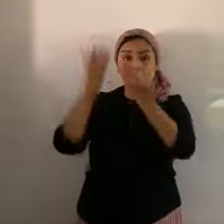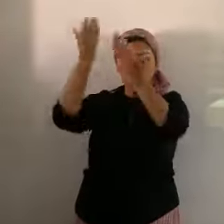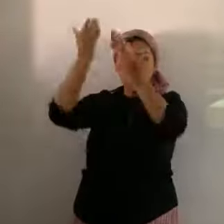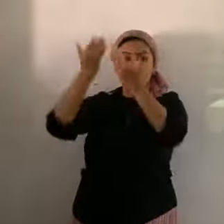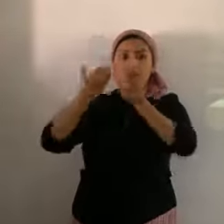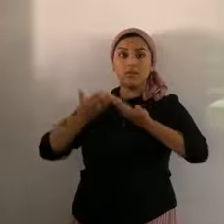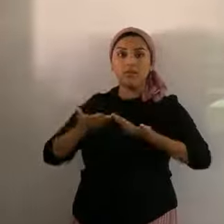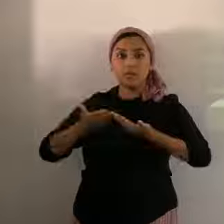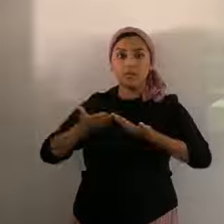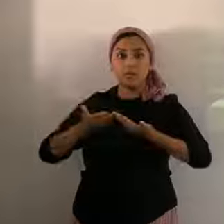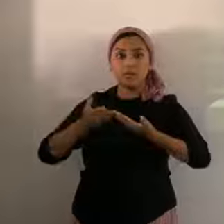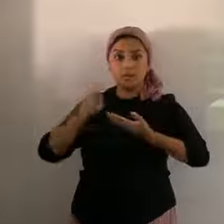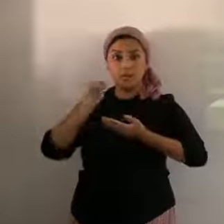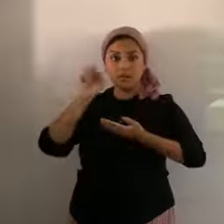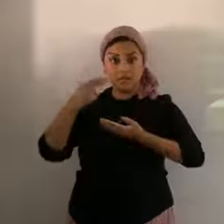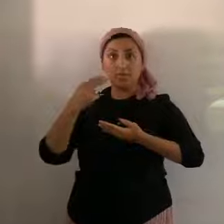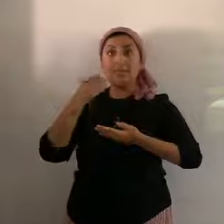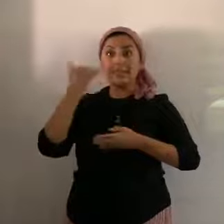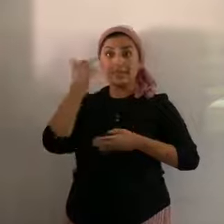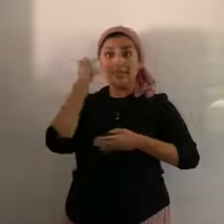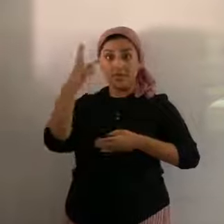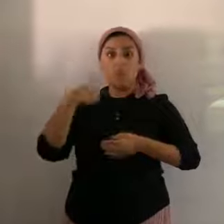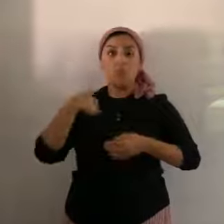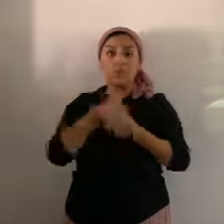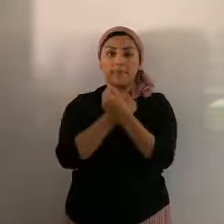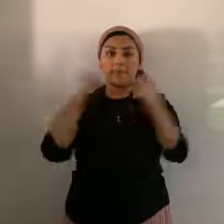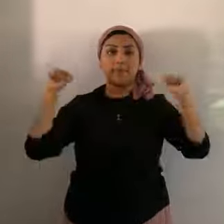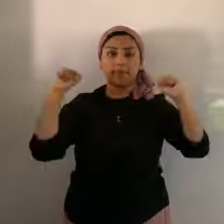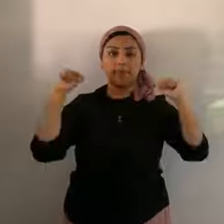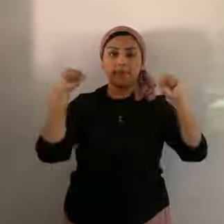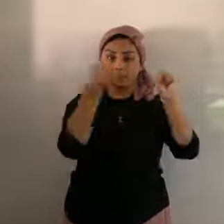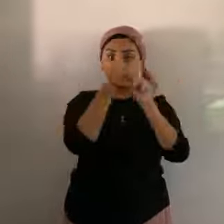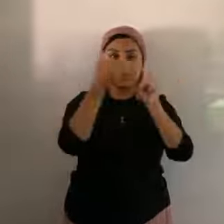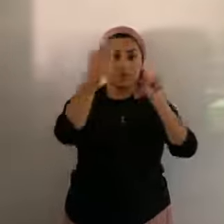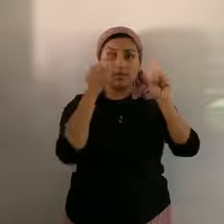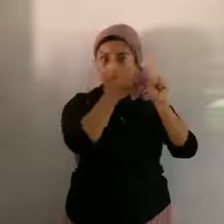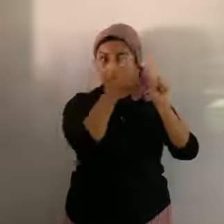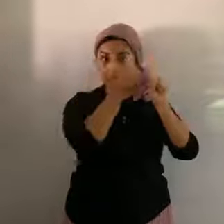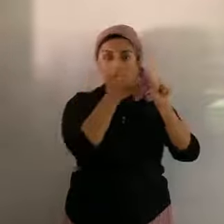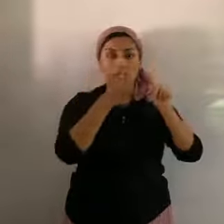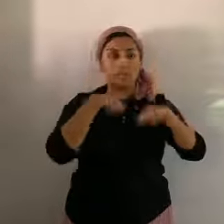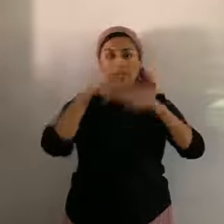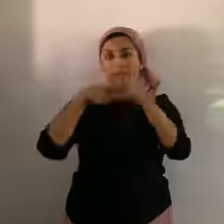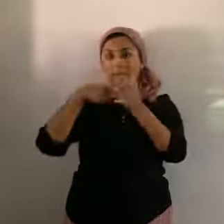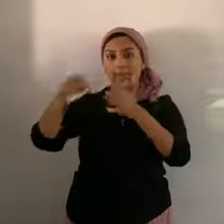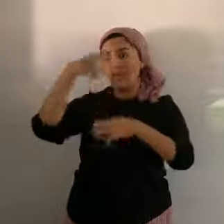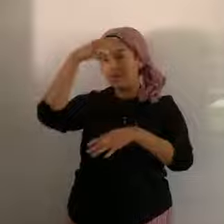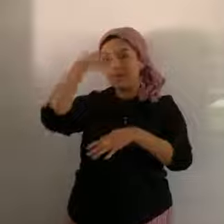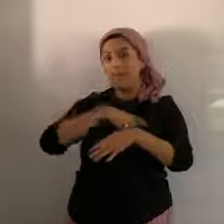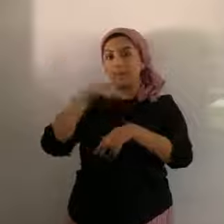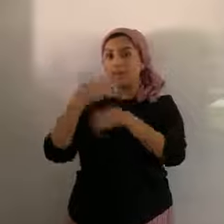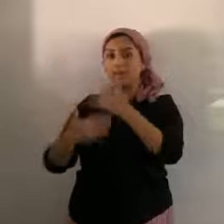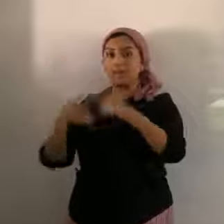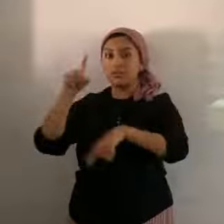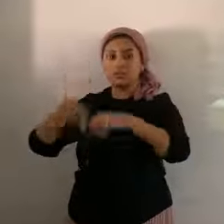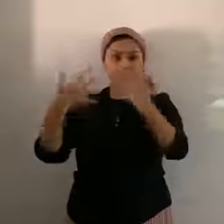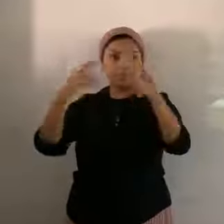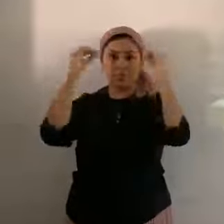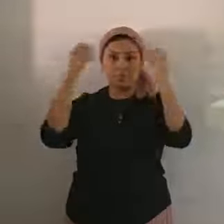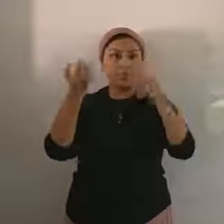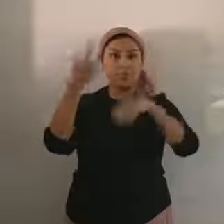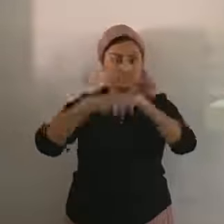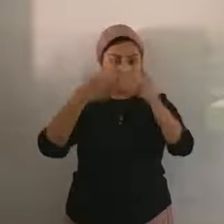gracia. Por Yahshua somos salvos. ¿Quién es Elohim? Porque no pudimos ser comprados con sangre humana, lo hemos ministrado varias